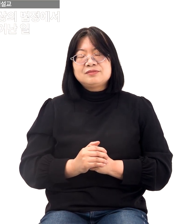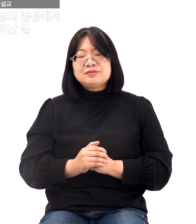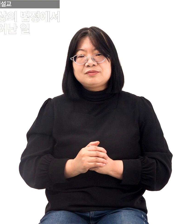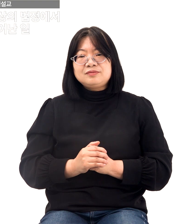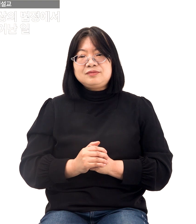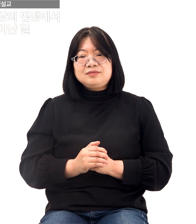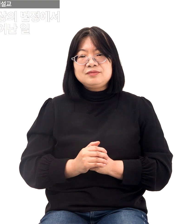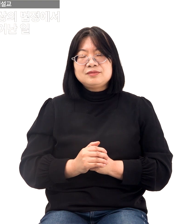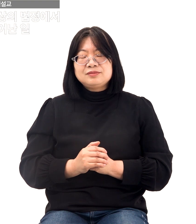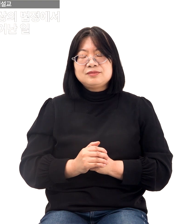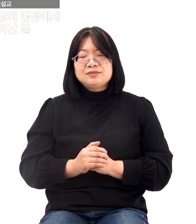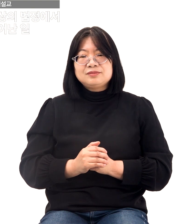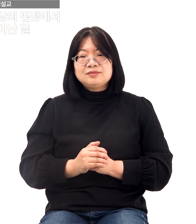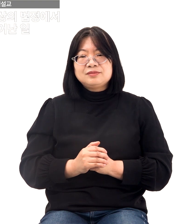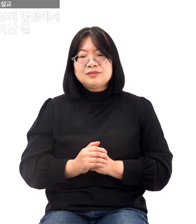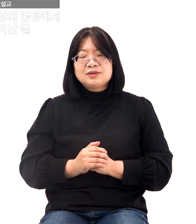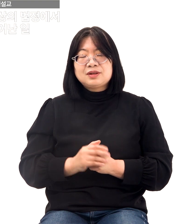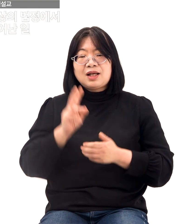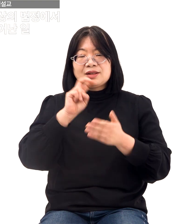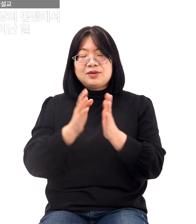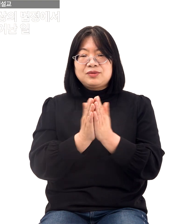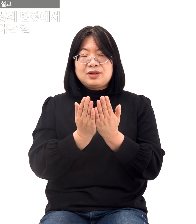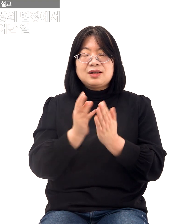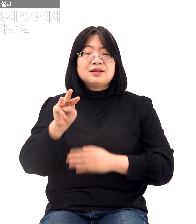우리 찬송가 300장